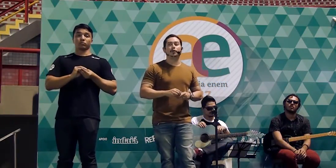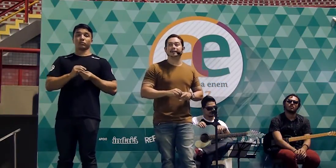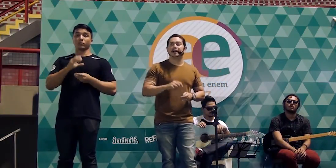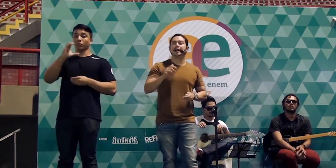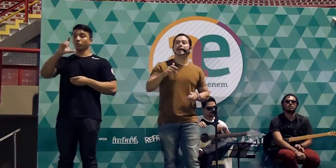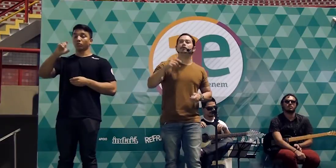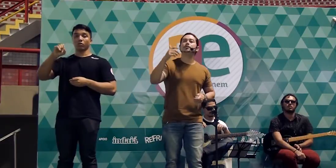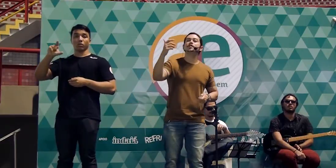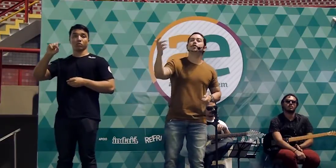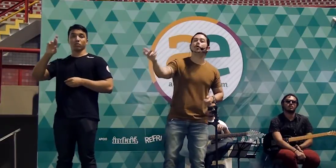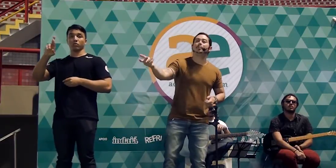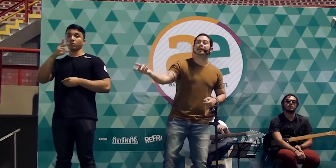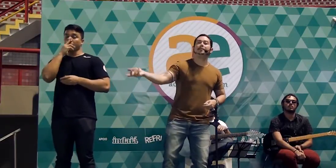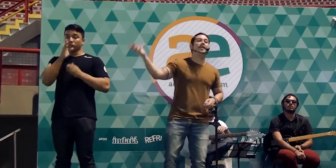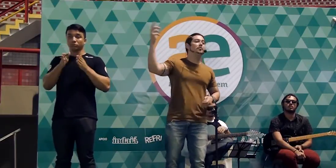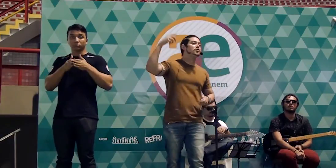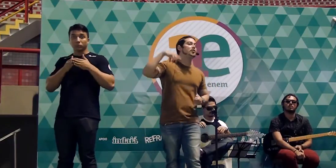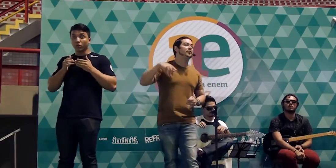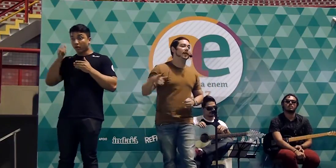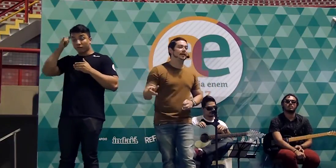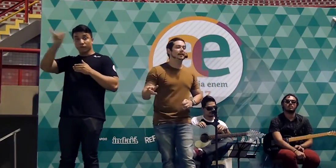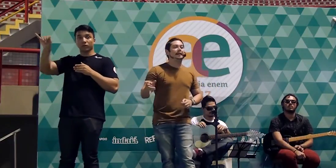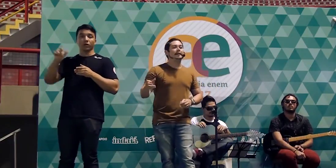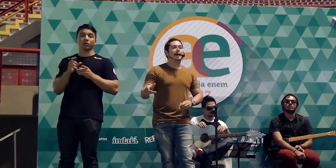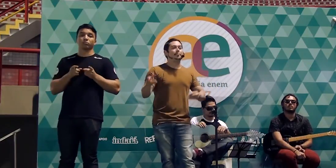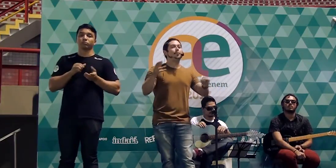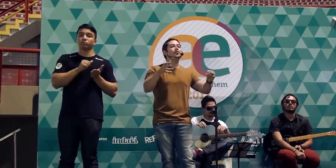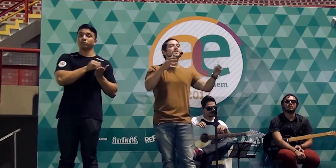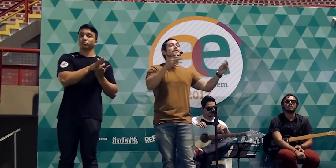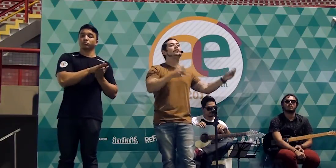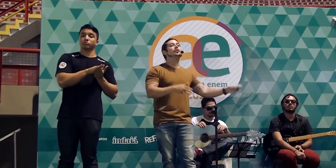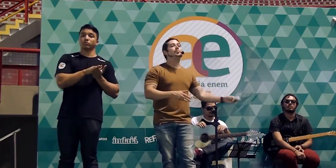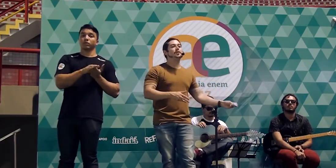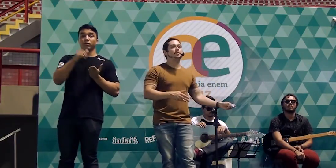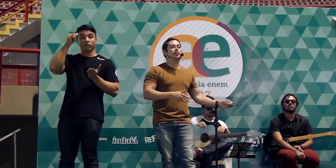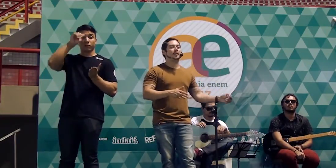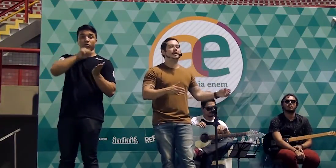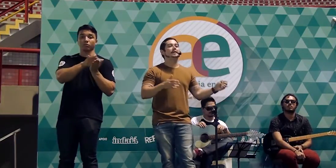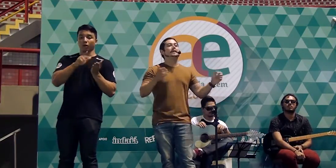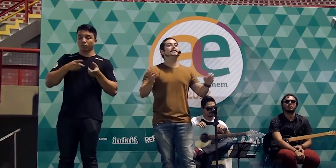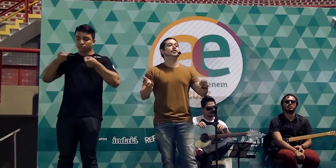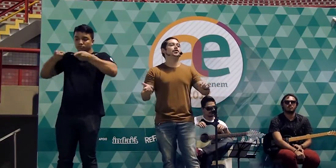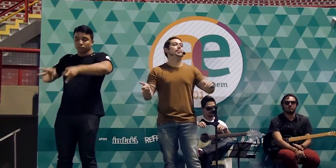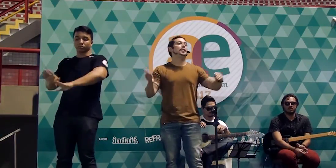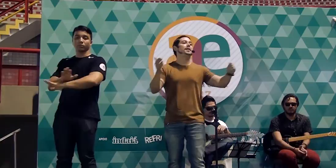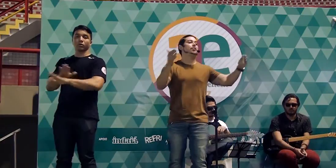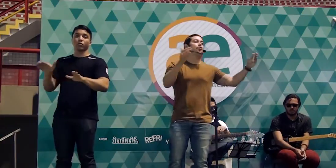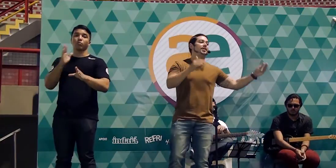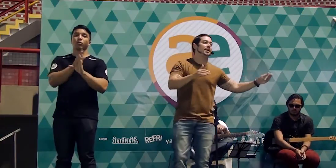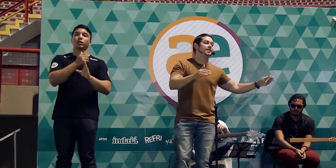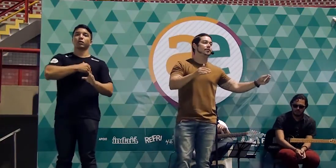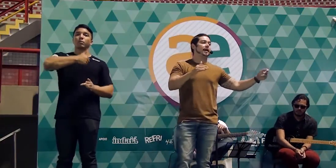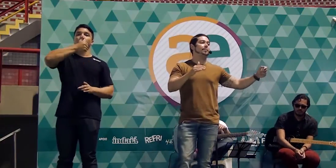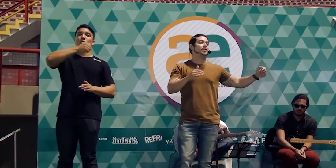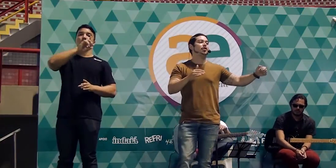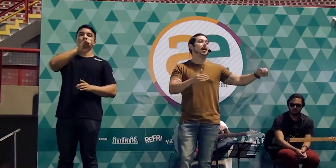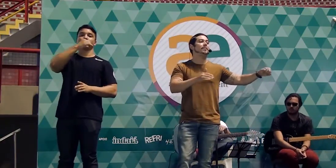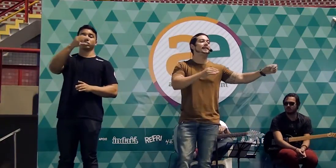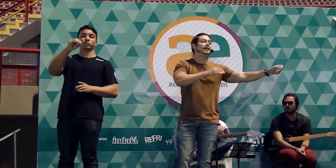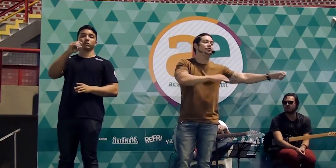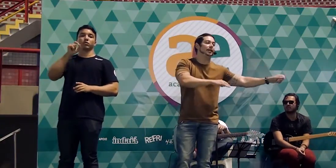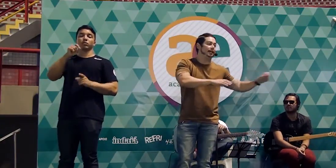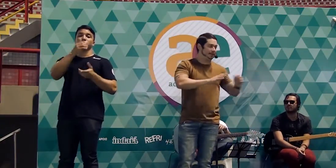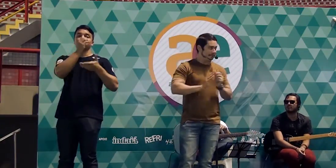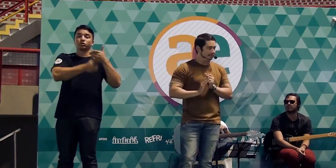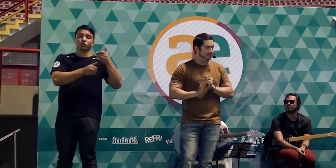que o Collor até renunciou para não sofrer a punição do impeachment, porque existia a primeira condenação, que era para tirar